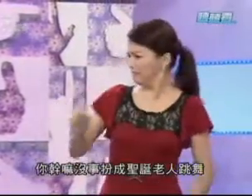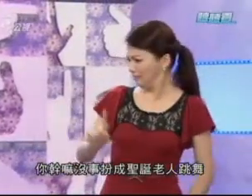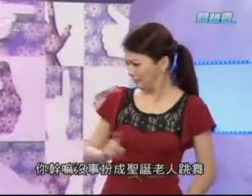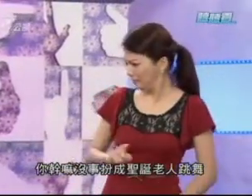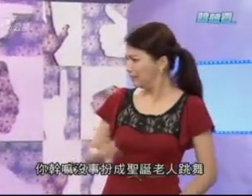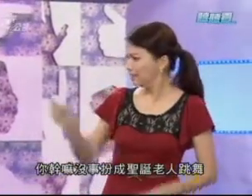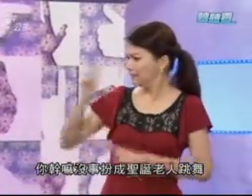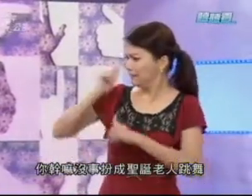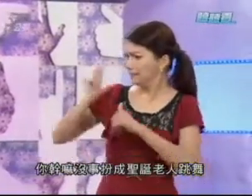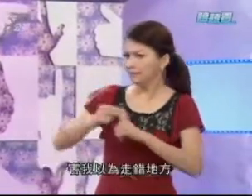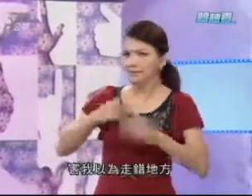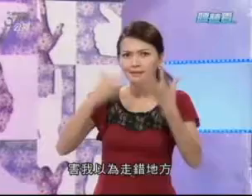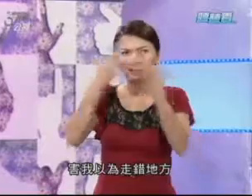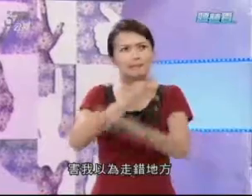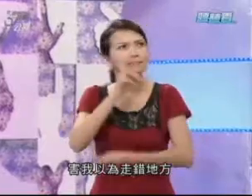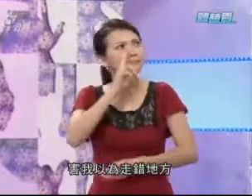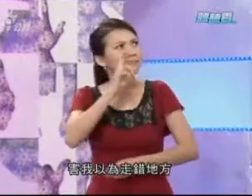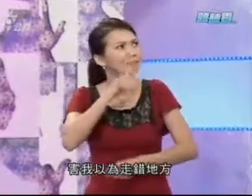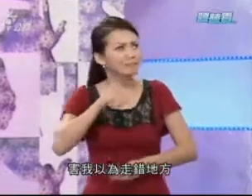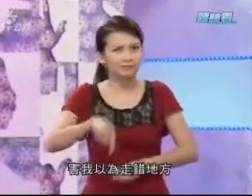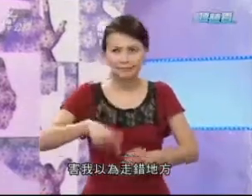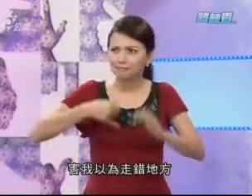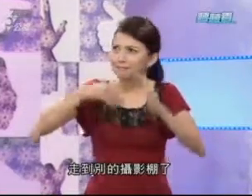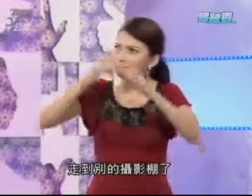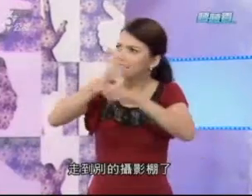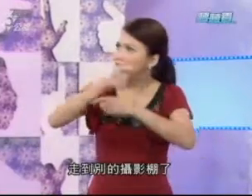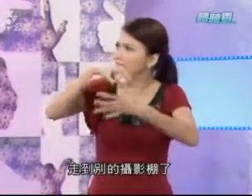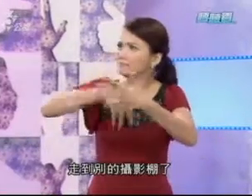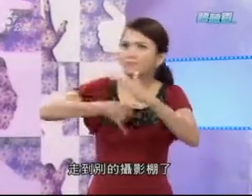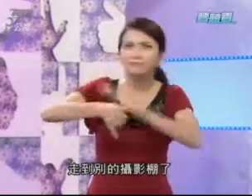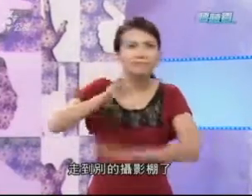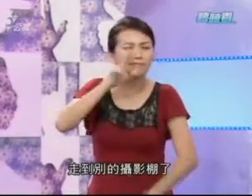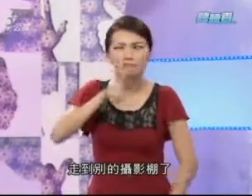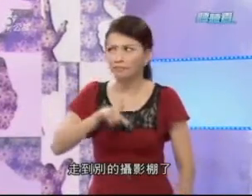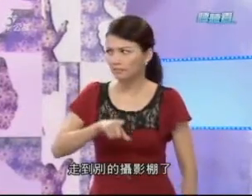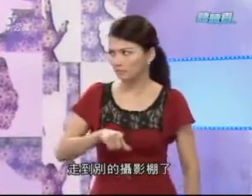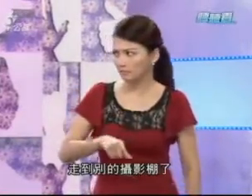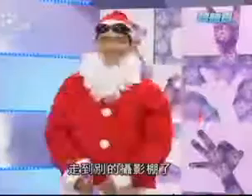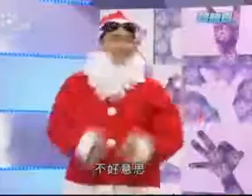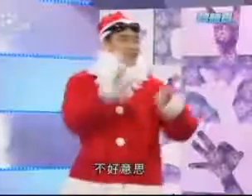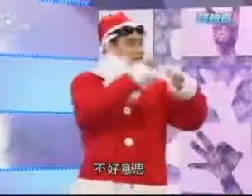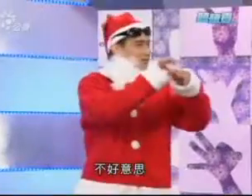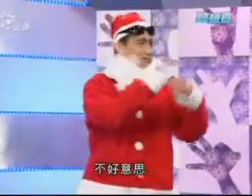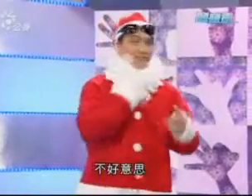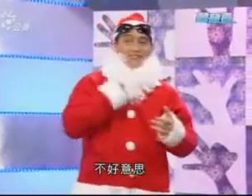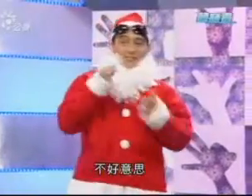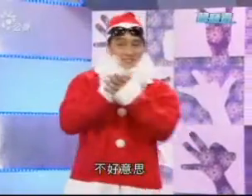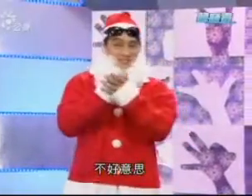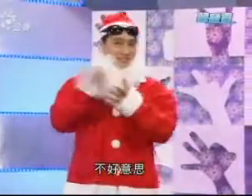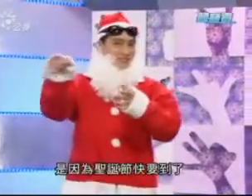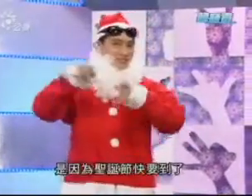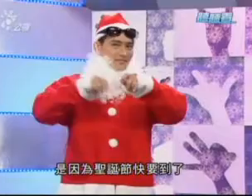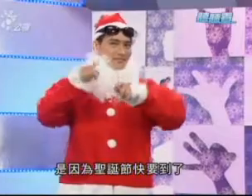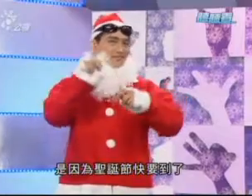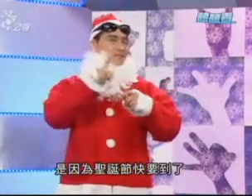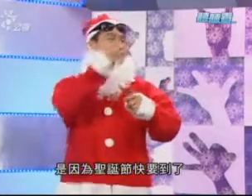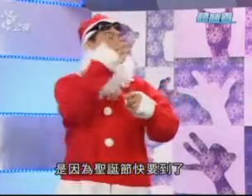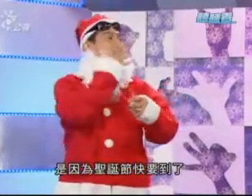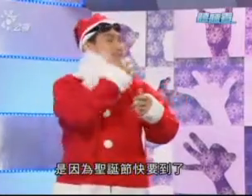老人跳舞啊？害我以为走错地方，走到别的摄影棚了呢。 哎，不好意思啊，是因为圣诞节